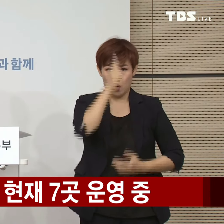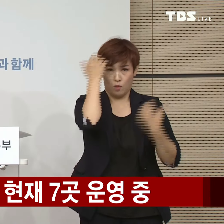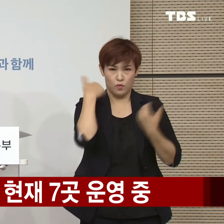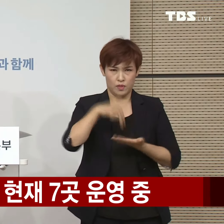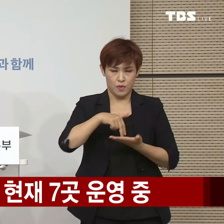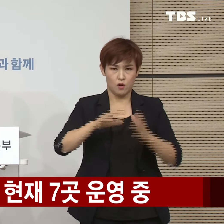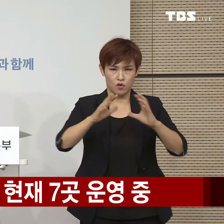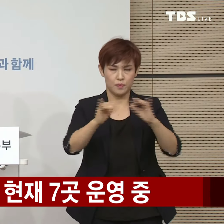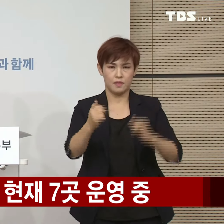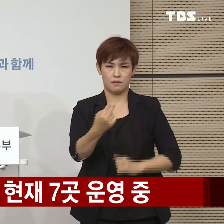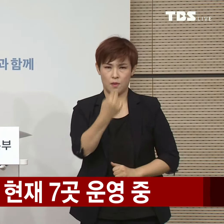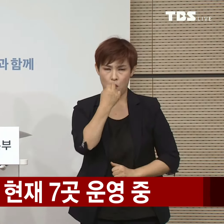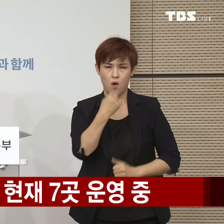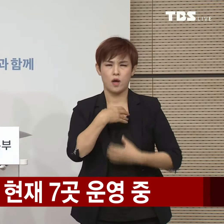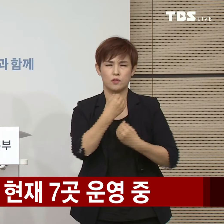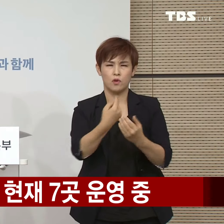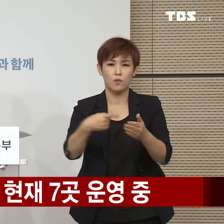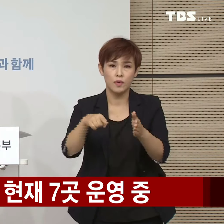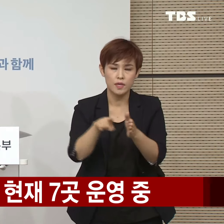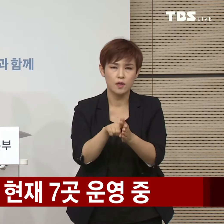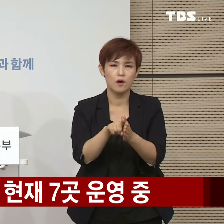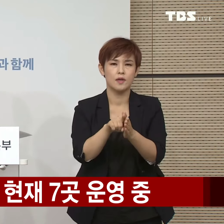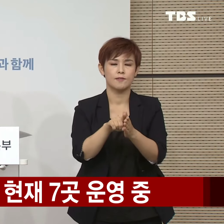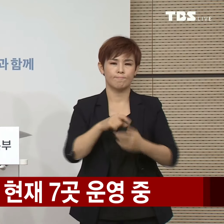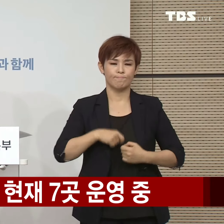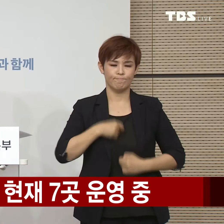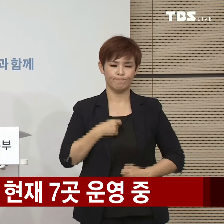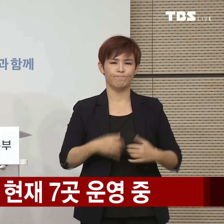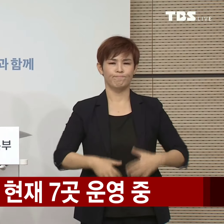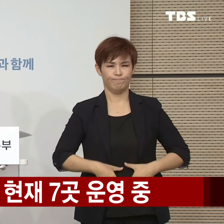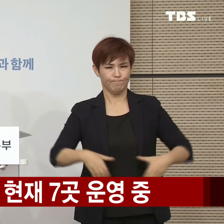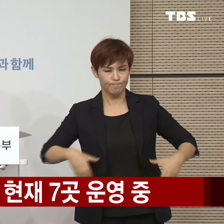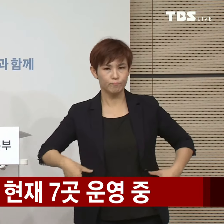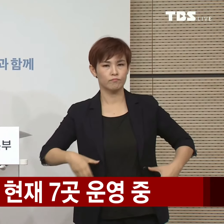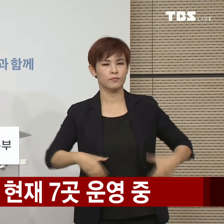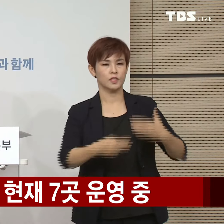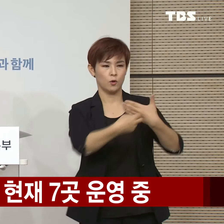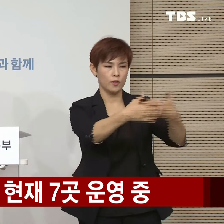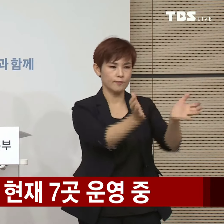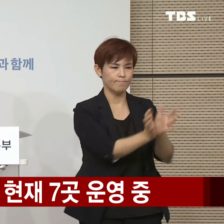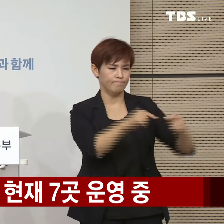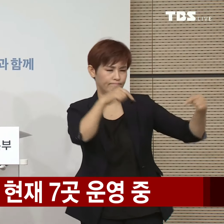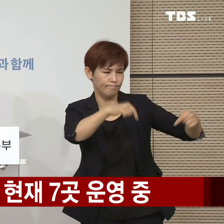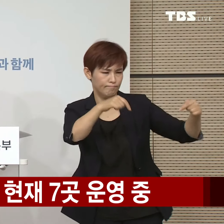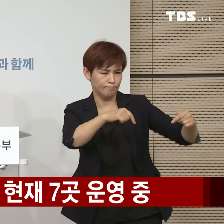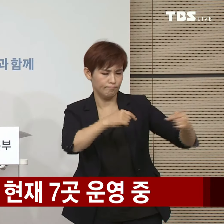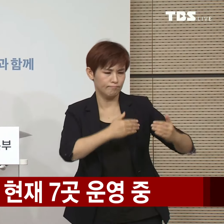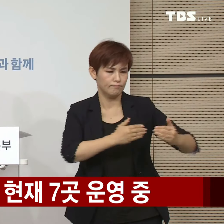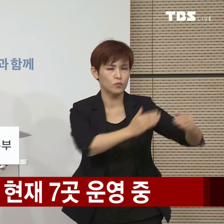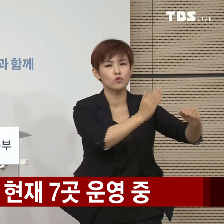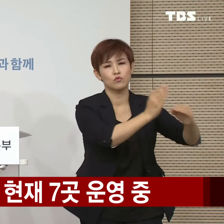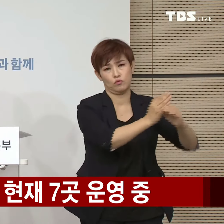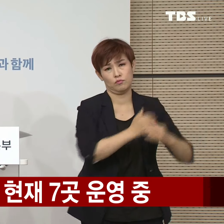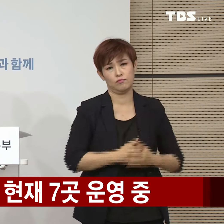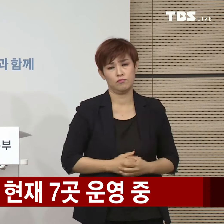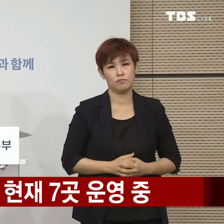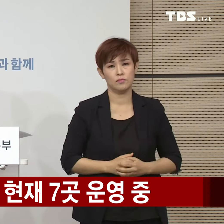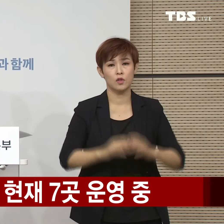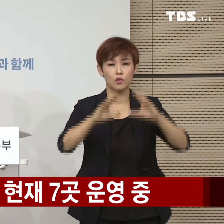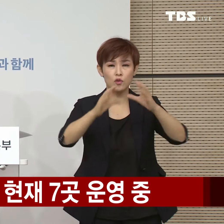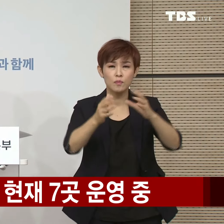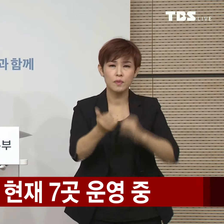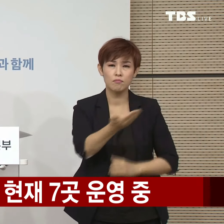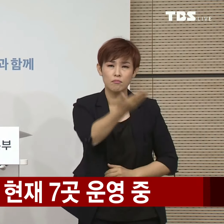국민의 생명과 안전을 지키기 위해 열린 마음과 진정성을 가지고 의료계와 계속 협의해 나가고 있습니다.